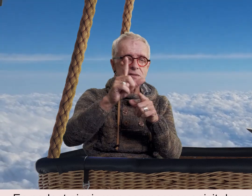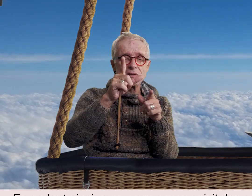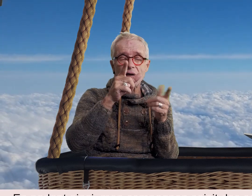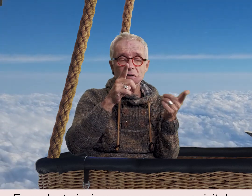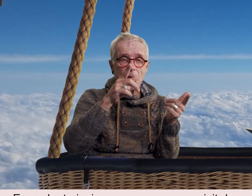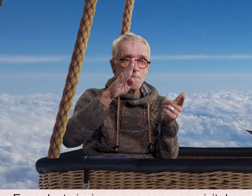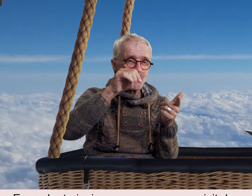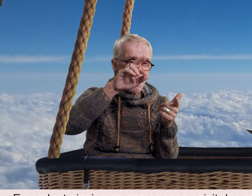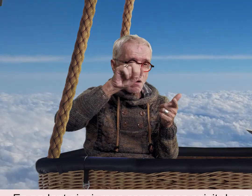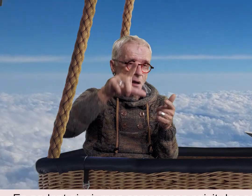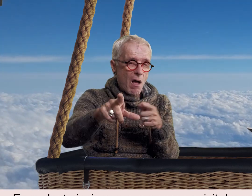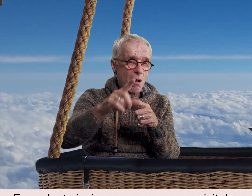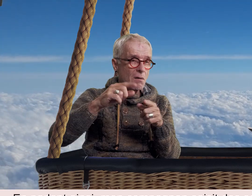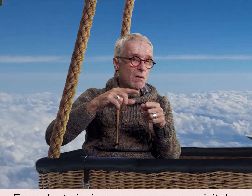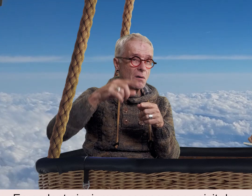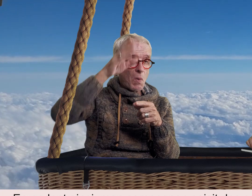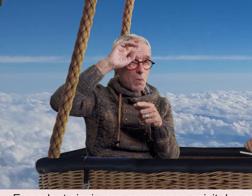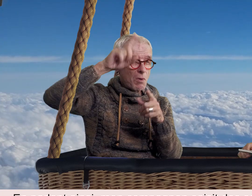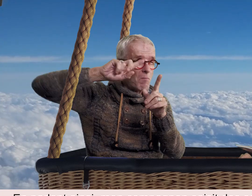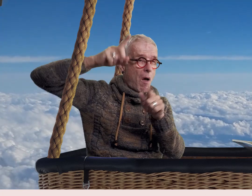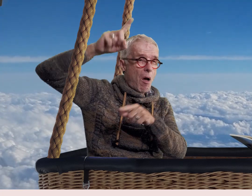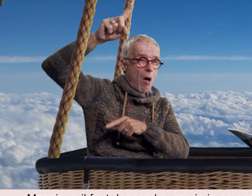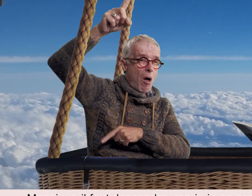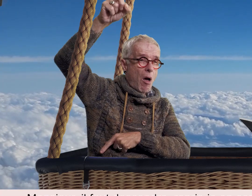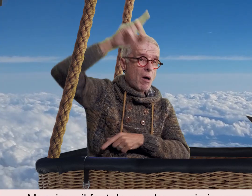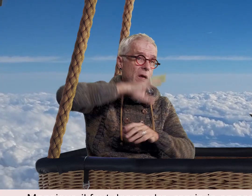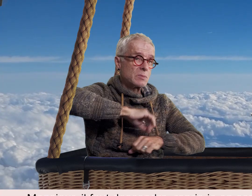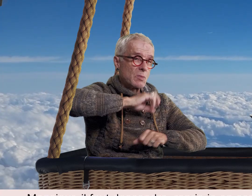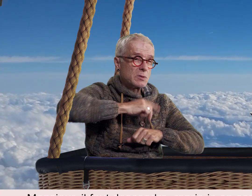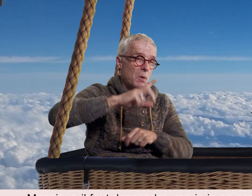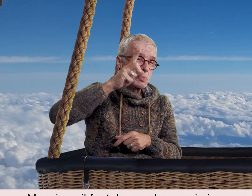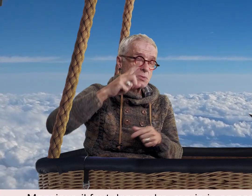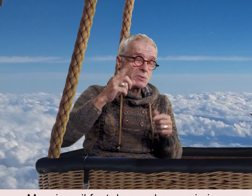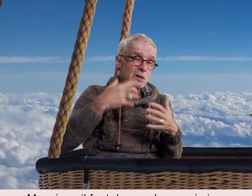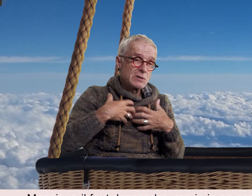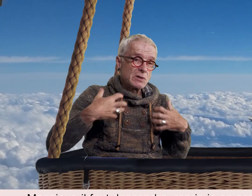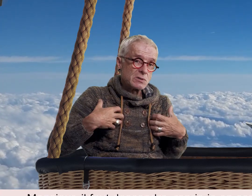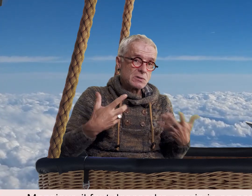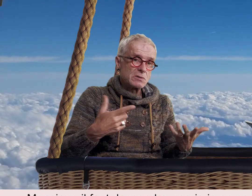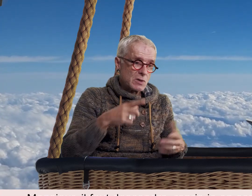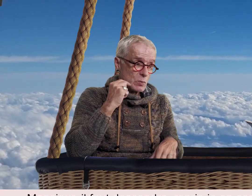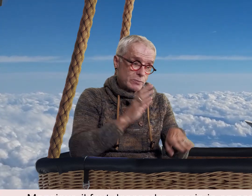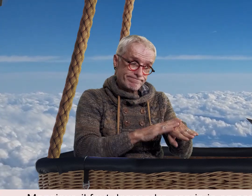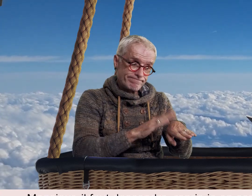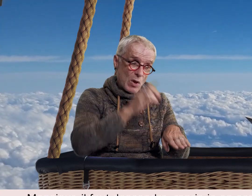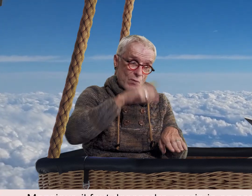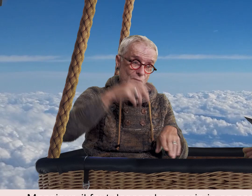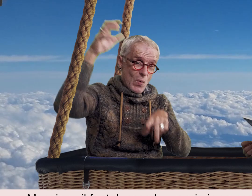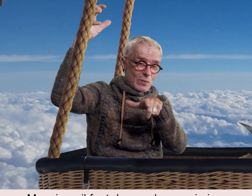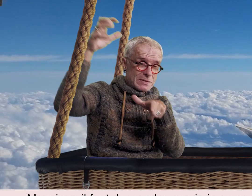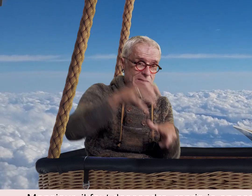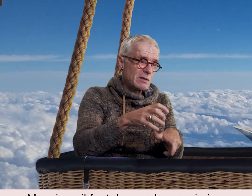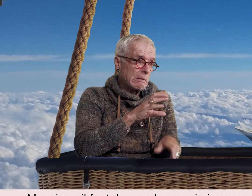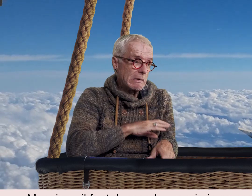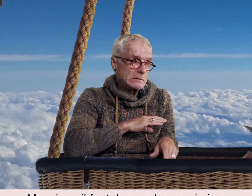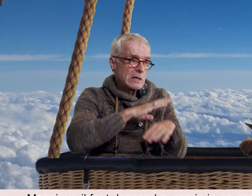de plus grandes hauteurs faire leurs expériences scientifiques. Monsieur, il faut descendre, repris-je en essayant de le prendre par